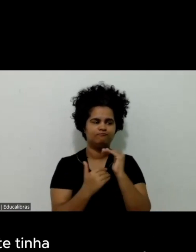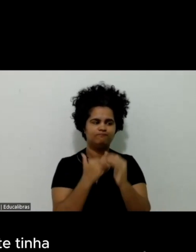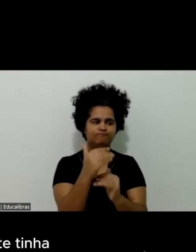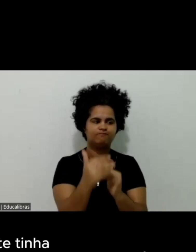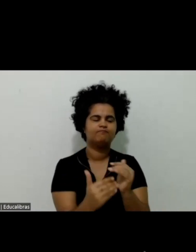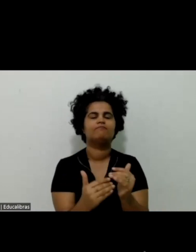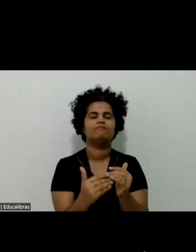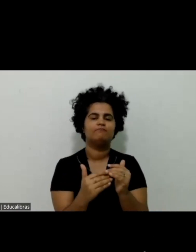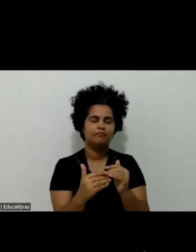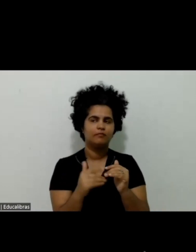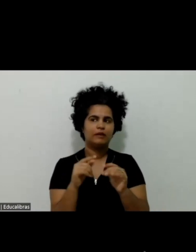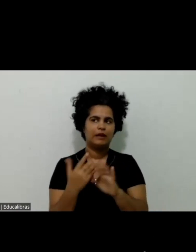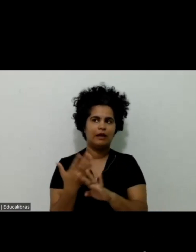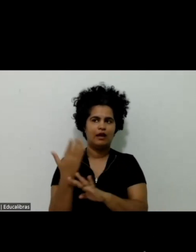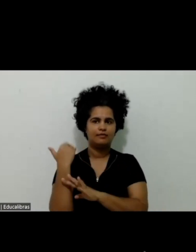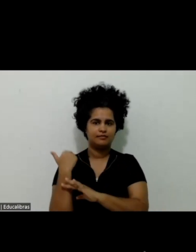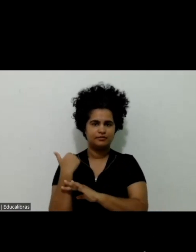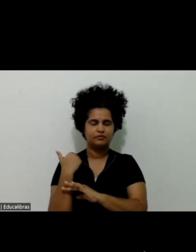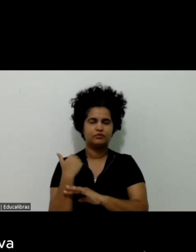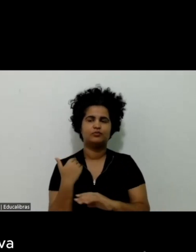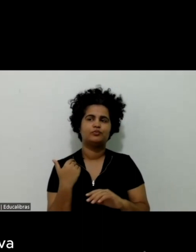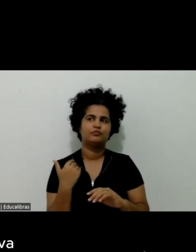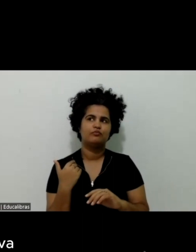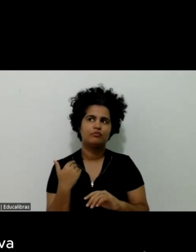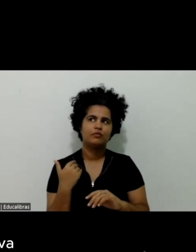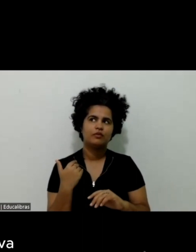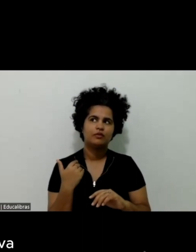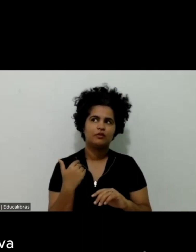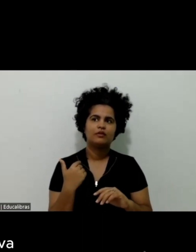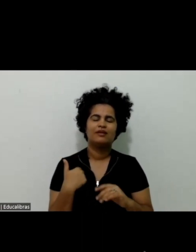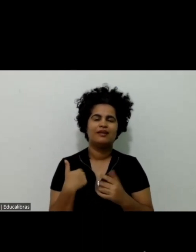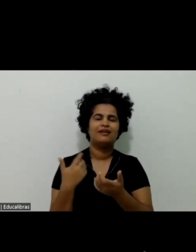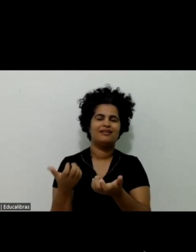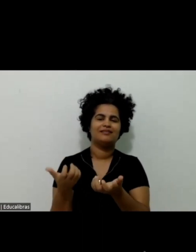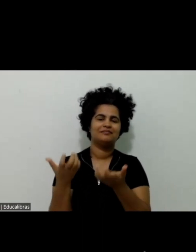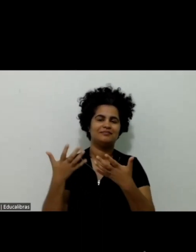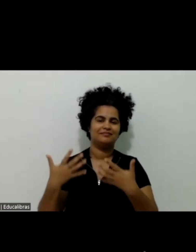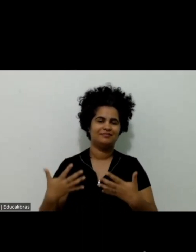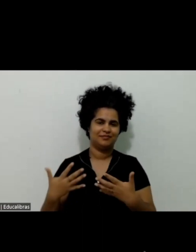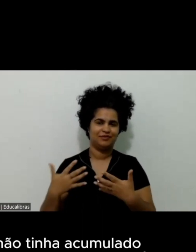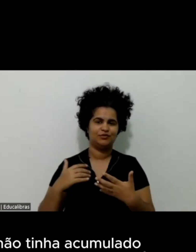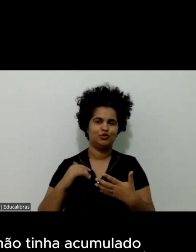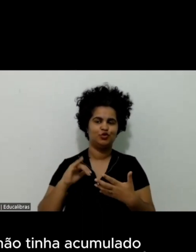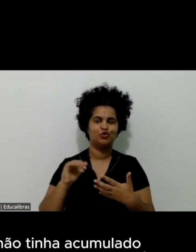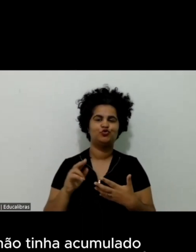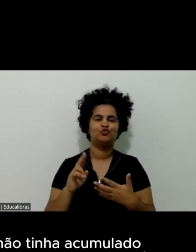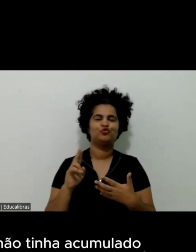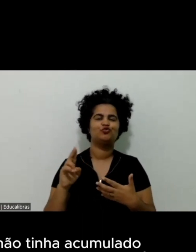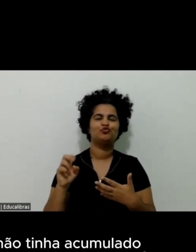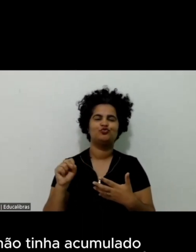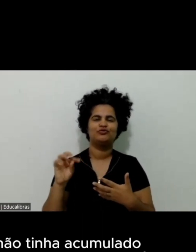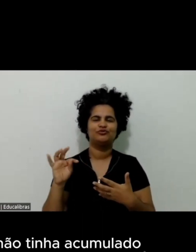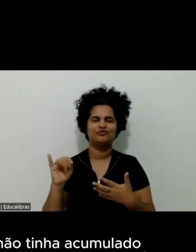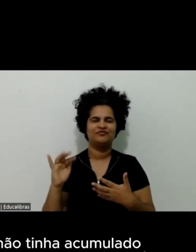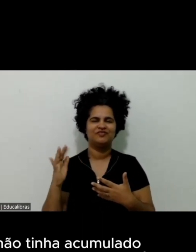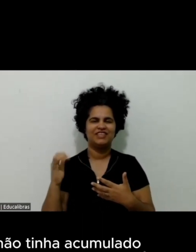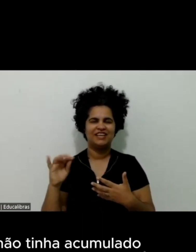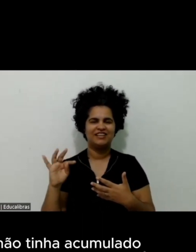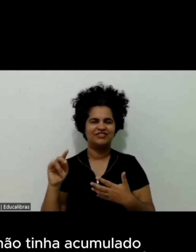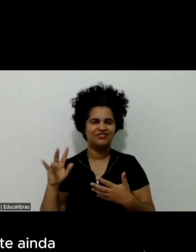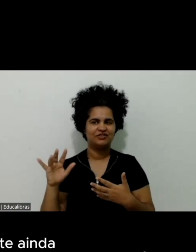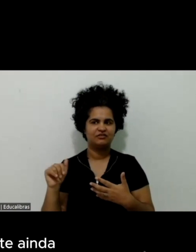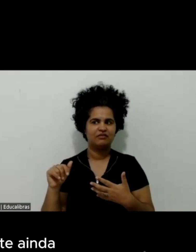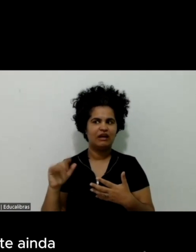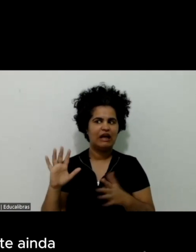a gente tinha, assim, né, a justificativa, né, o álibi, né, de que essa profissão ainda não tinha